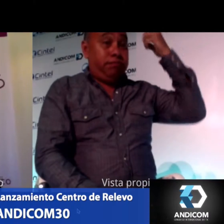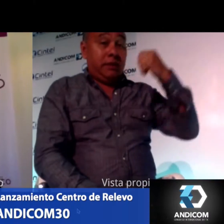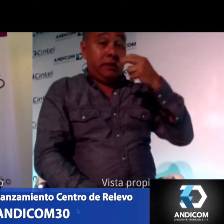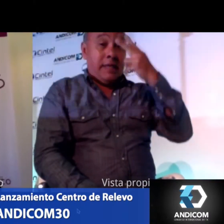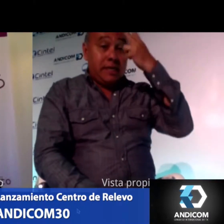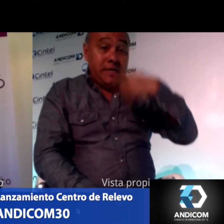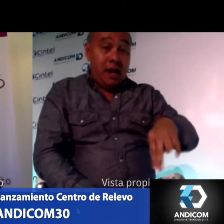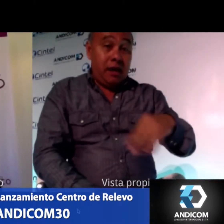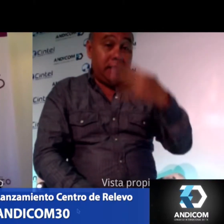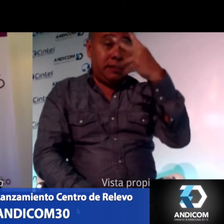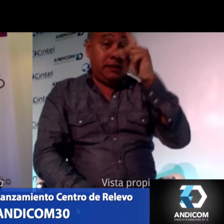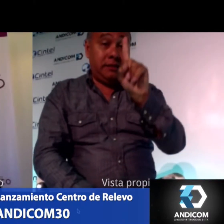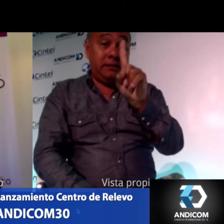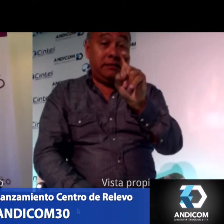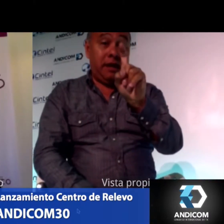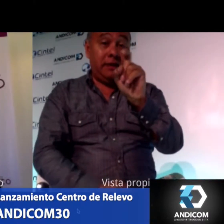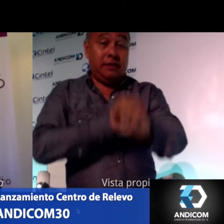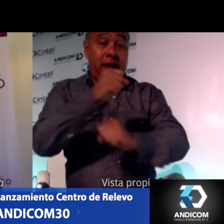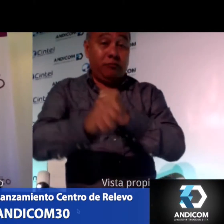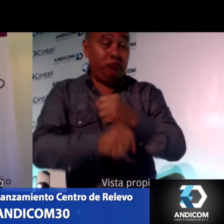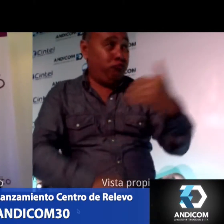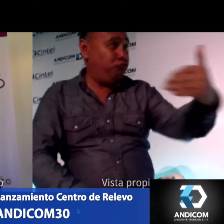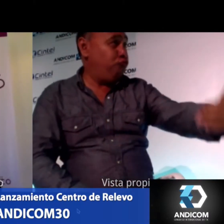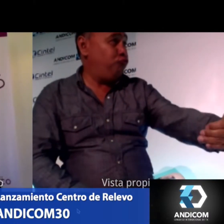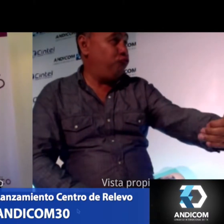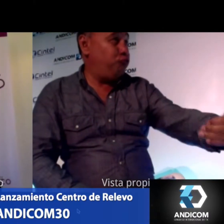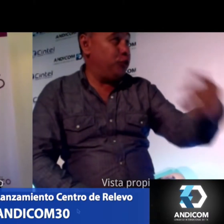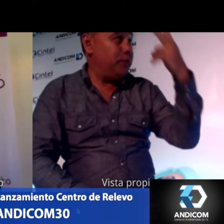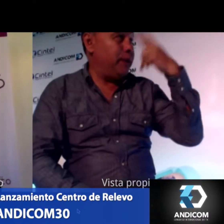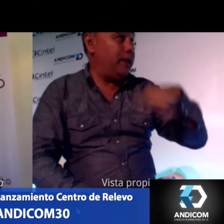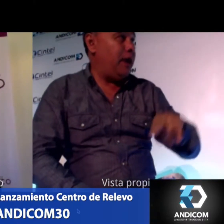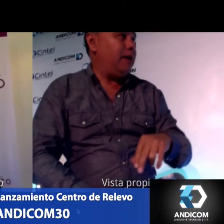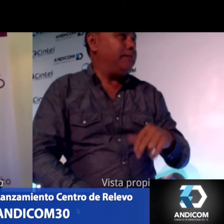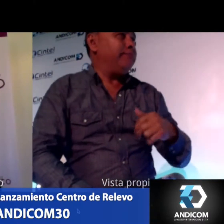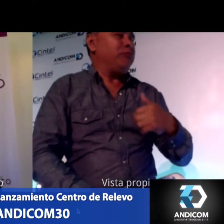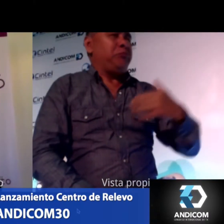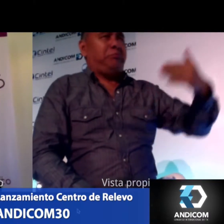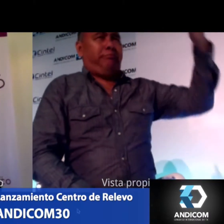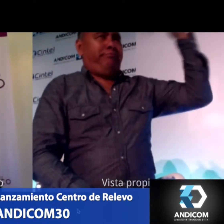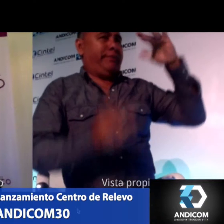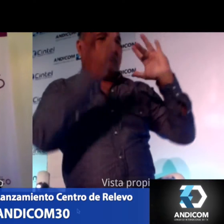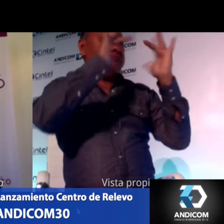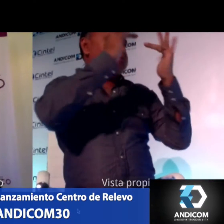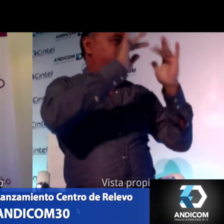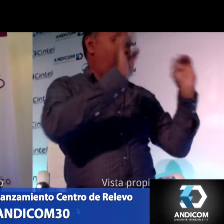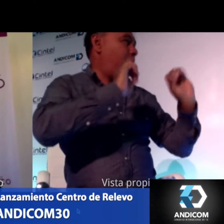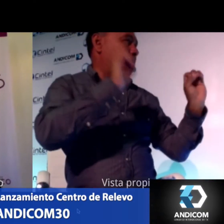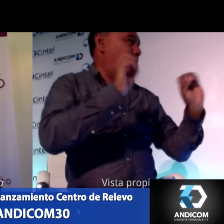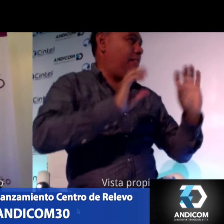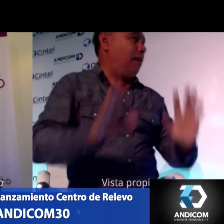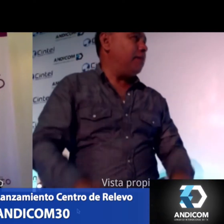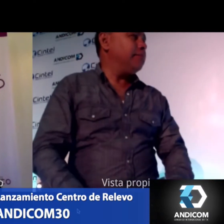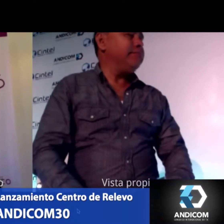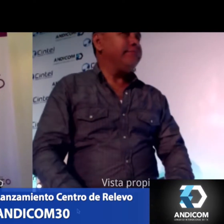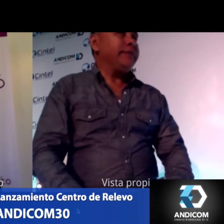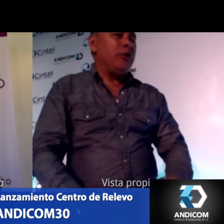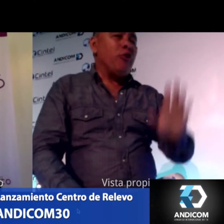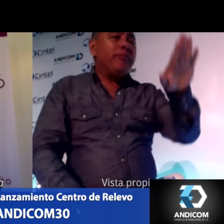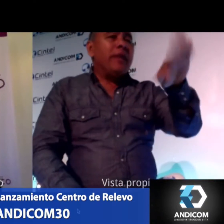mía. Imagínense que hace mucho tiempo, cuando una de mis hijas tenía 6 años, ella es chiquitica. Antes no existía